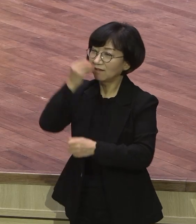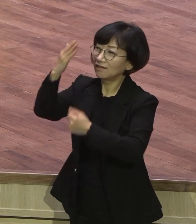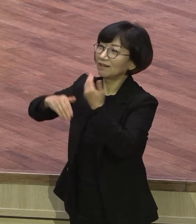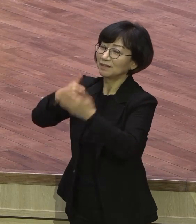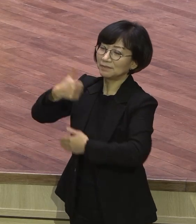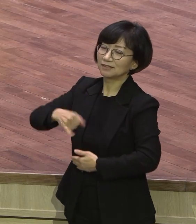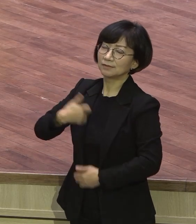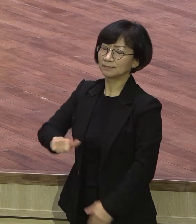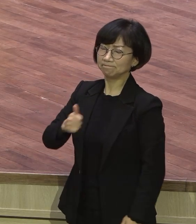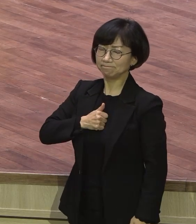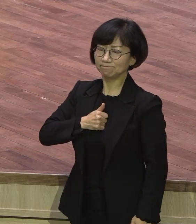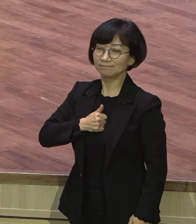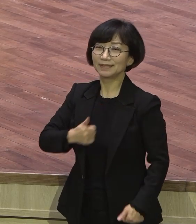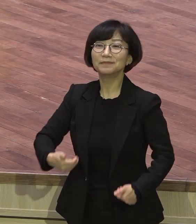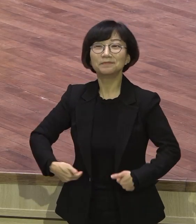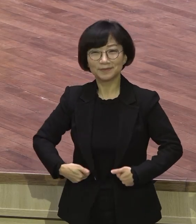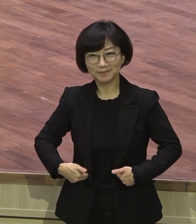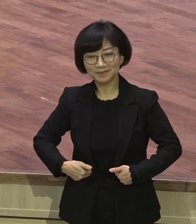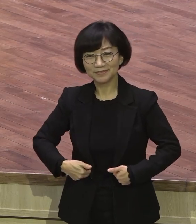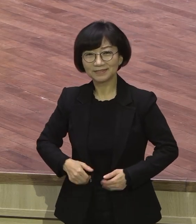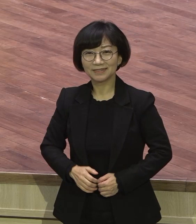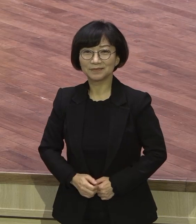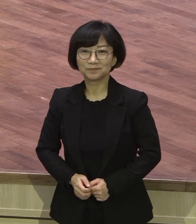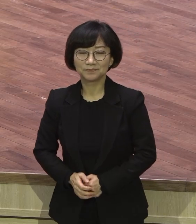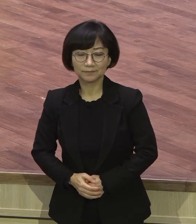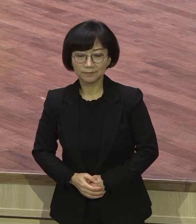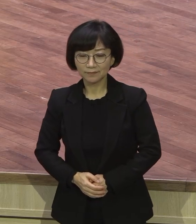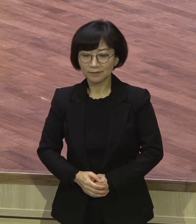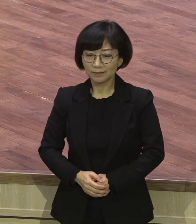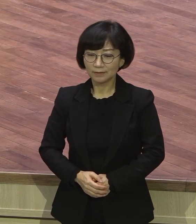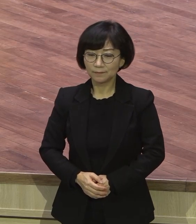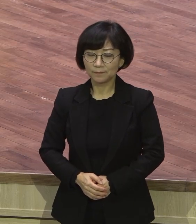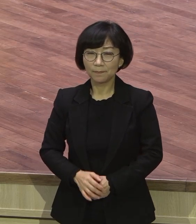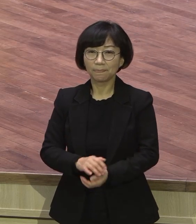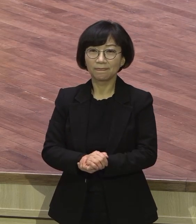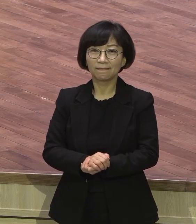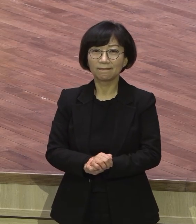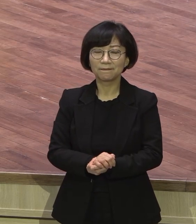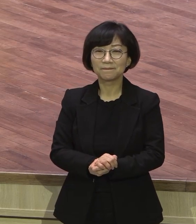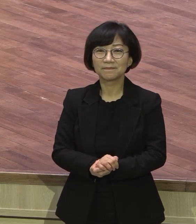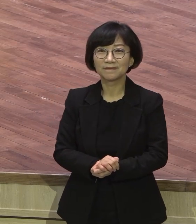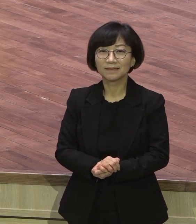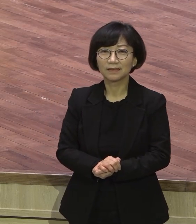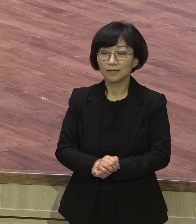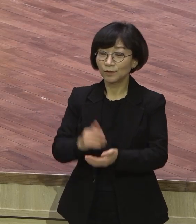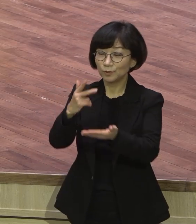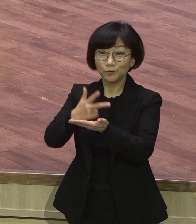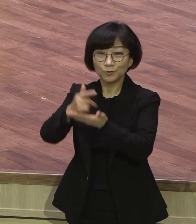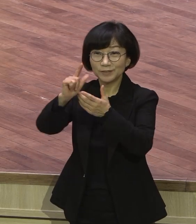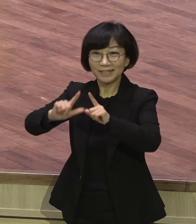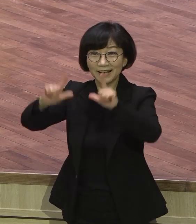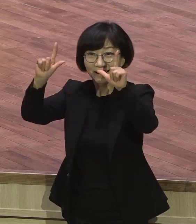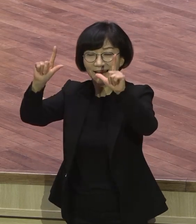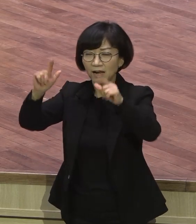불신자처럼 그렇게 막 주일 날 온갖 스케줄 다가 예배 끝나버리 그렇게 하면 안 돼요